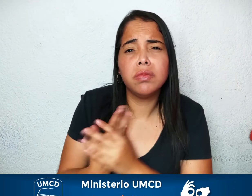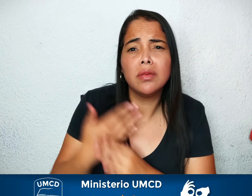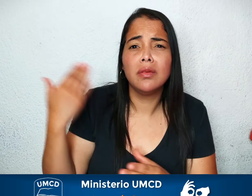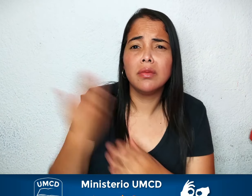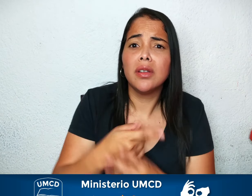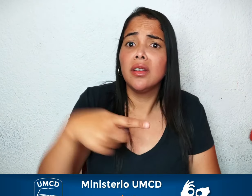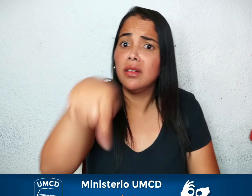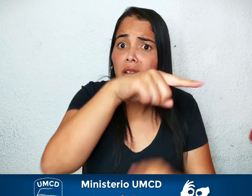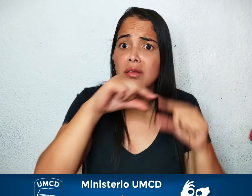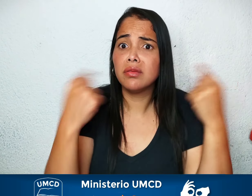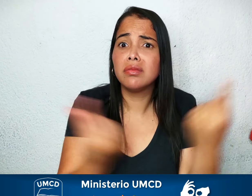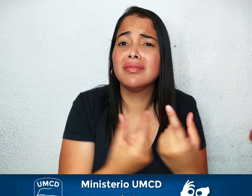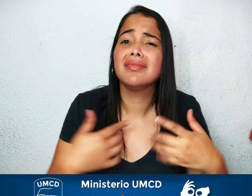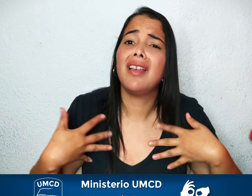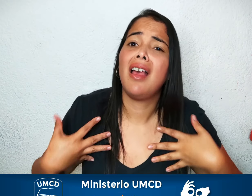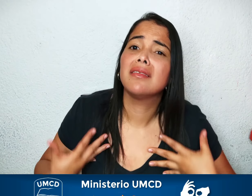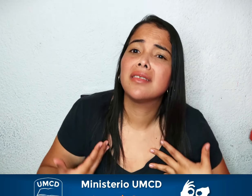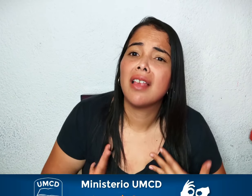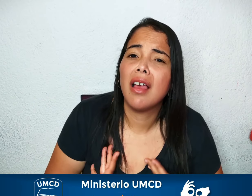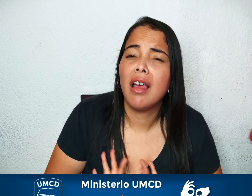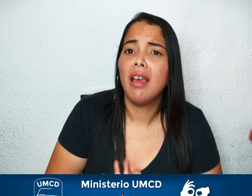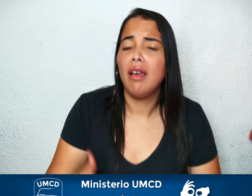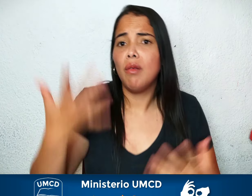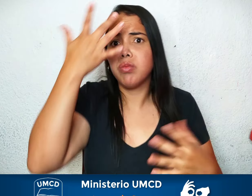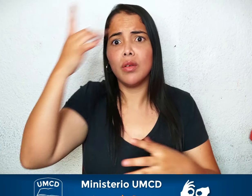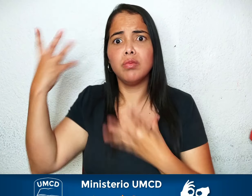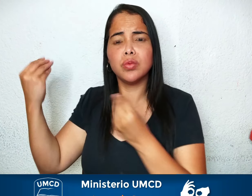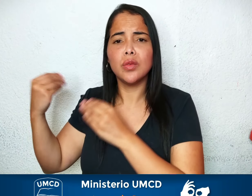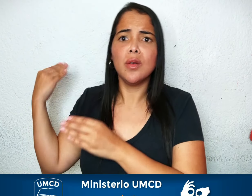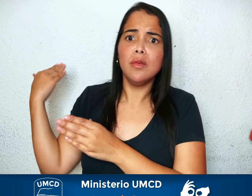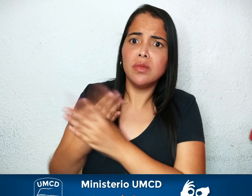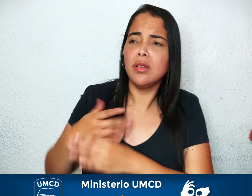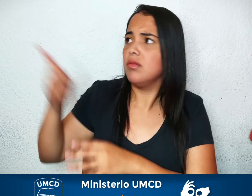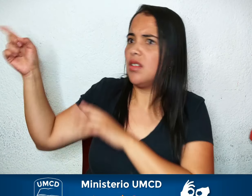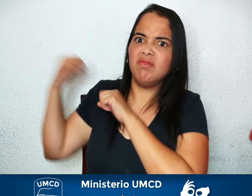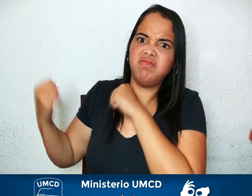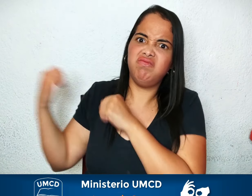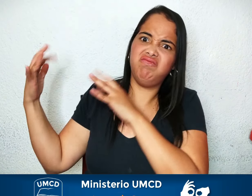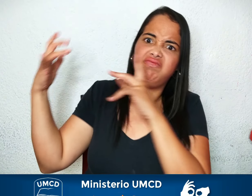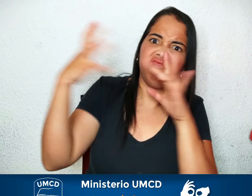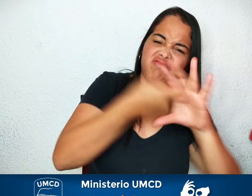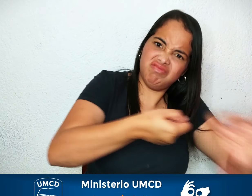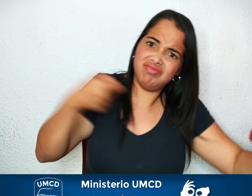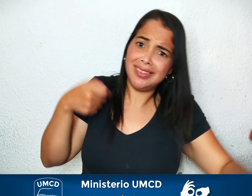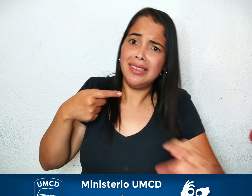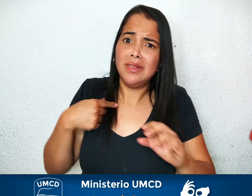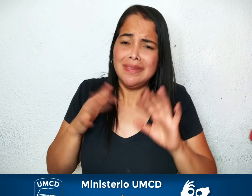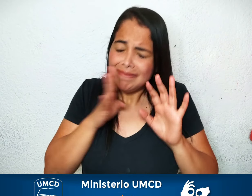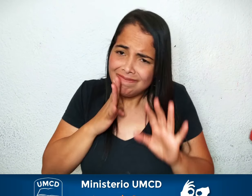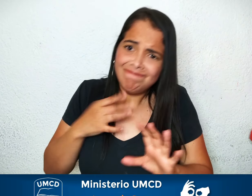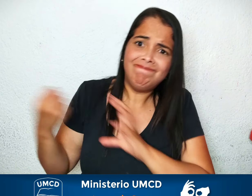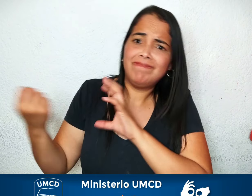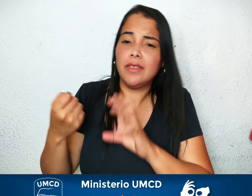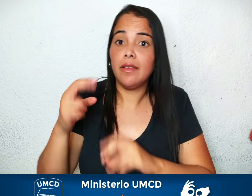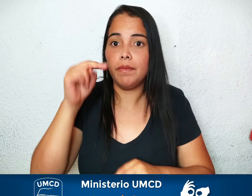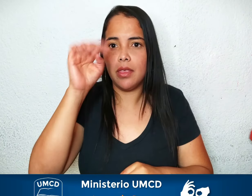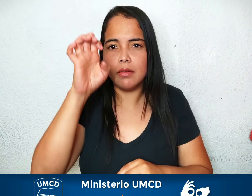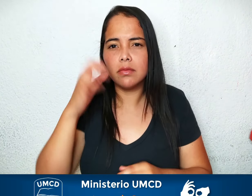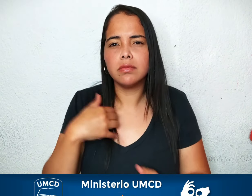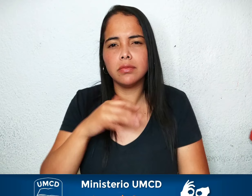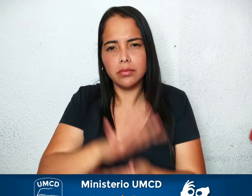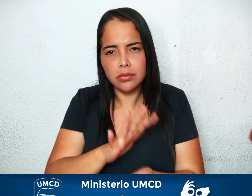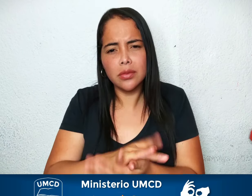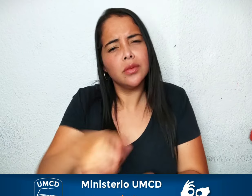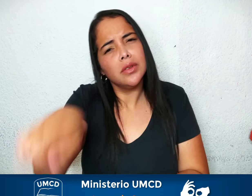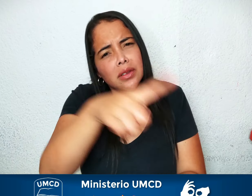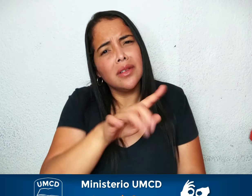esas personas y venían a contarles constantemente cuando ellos venían a atacar, y ellos estaban listos. Nehemías había